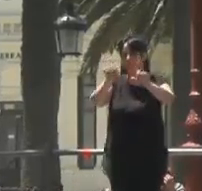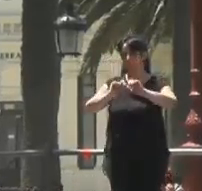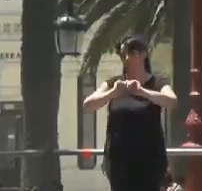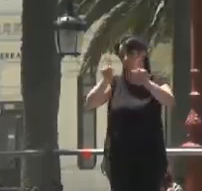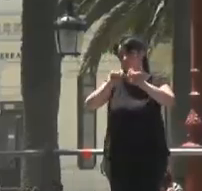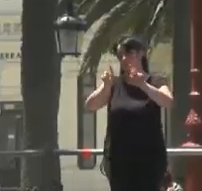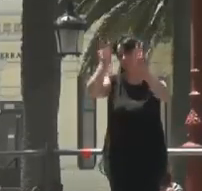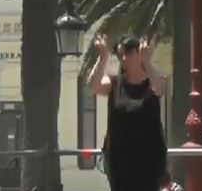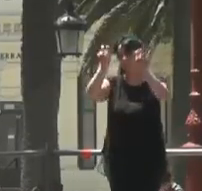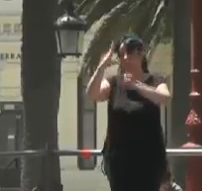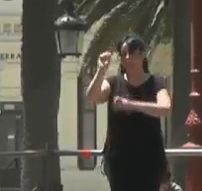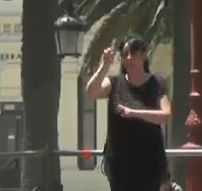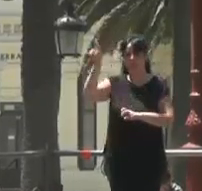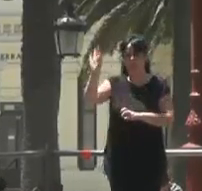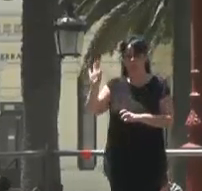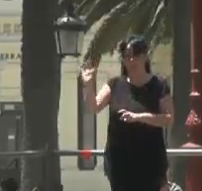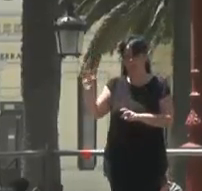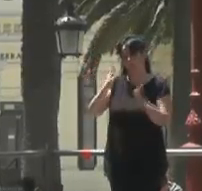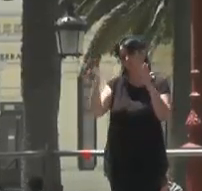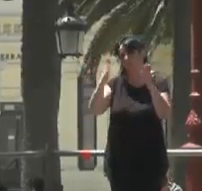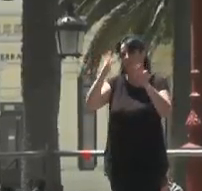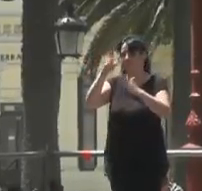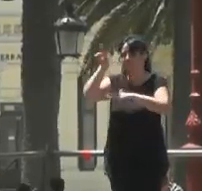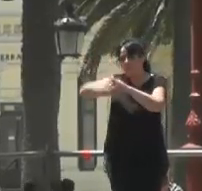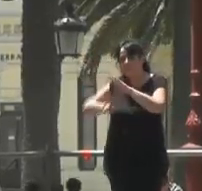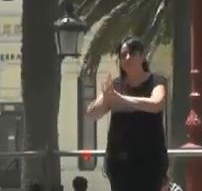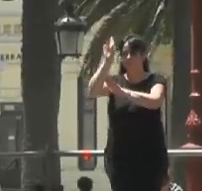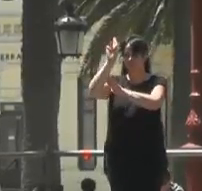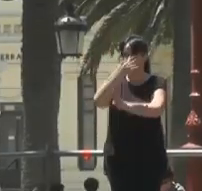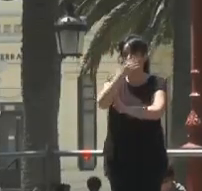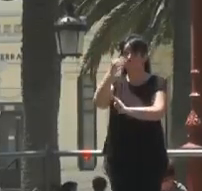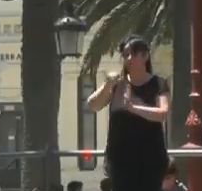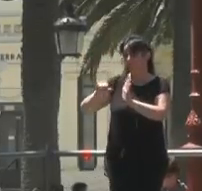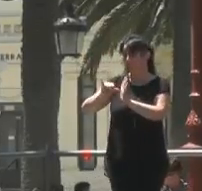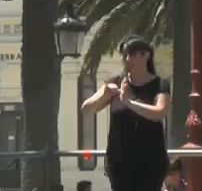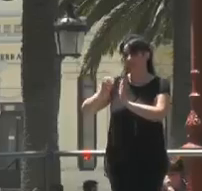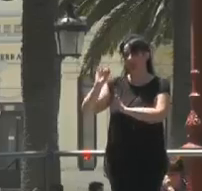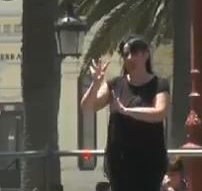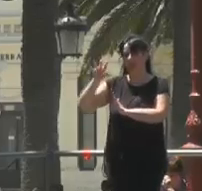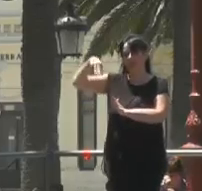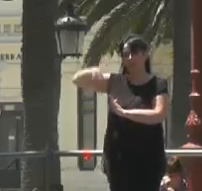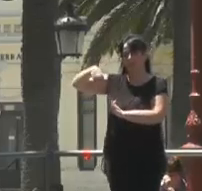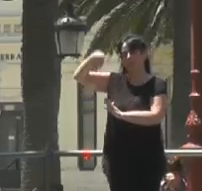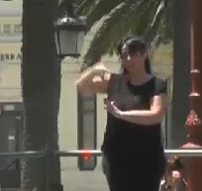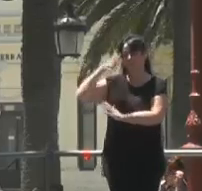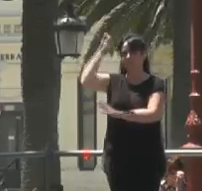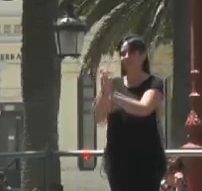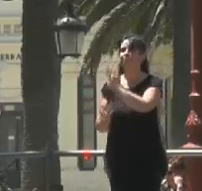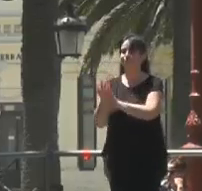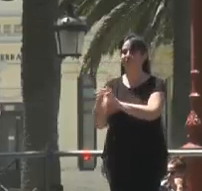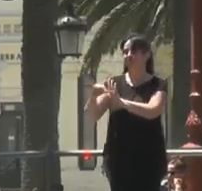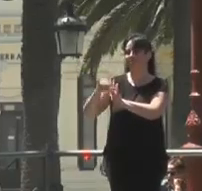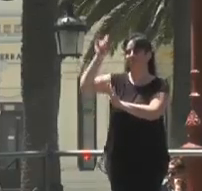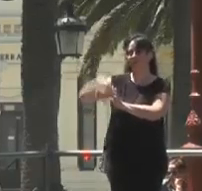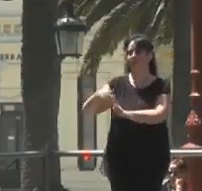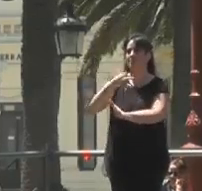Enríquez, de Tempo de Resurdimento, e estar ao lado de onde naceu o 15M da Coruña. E dicer alto e claro